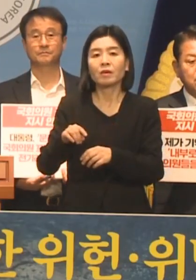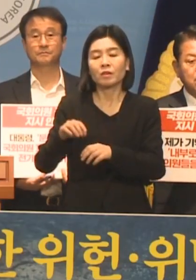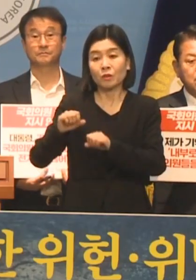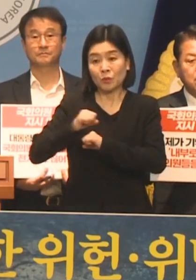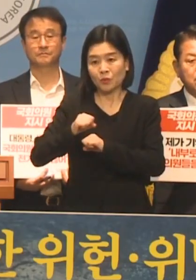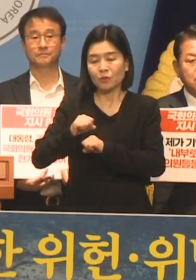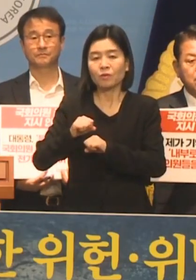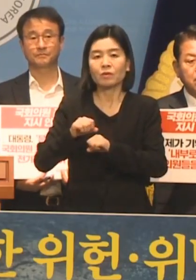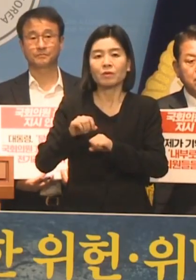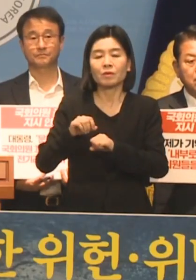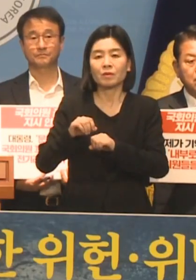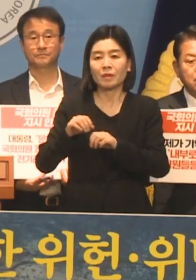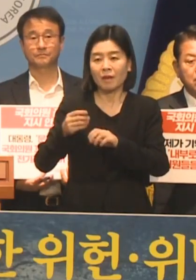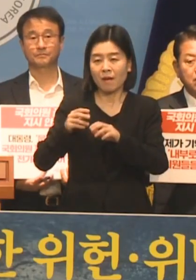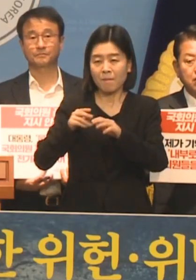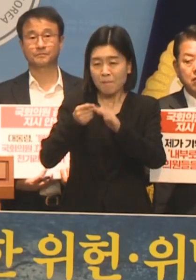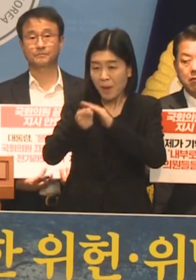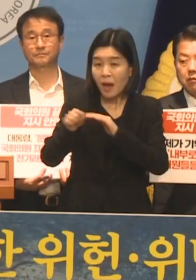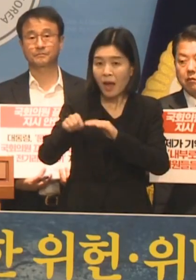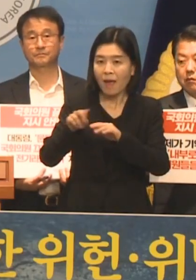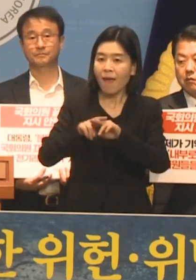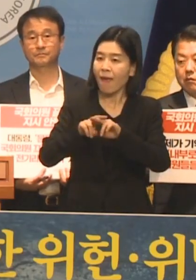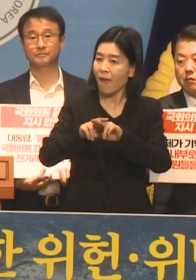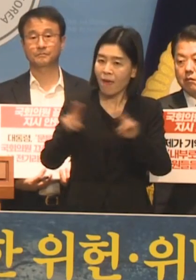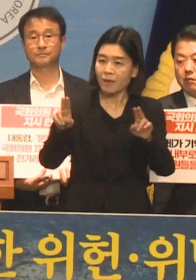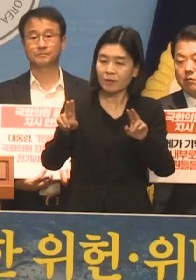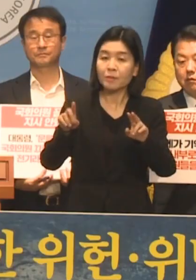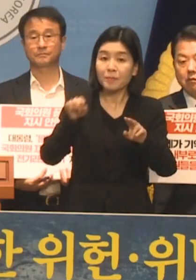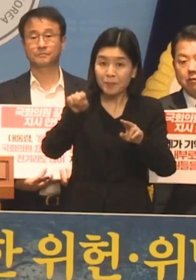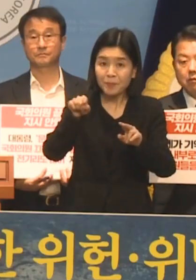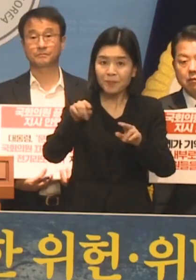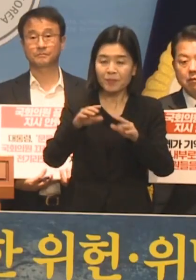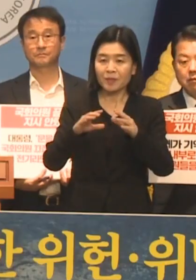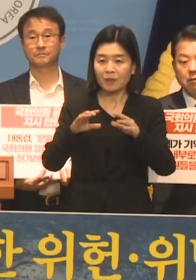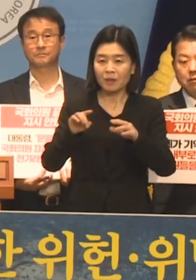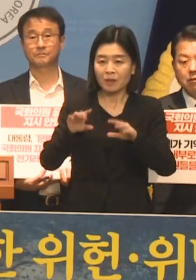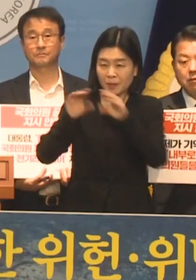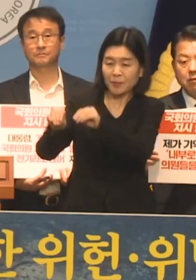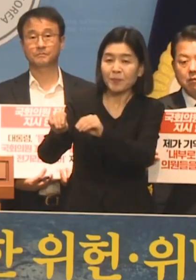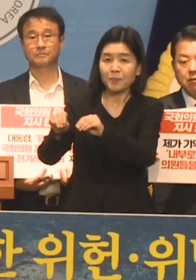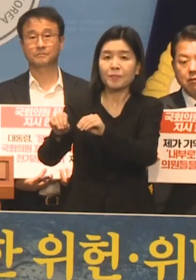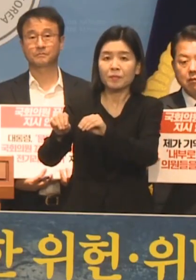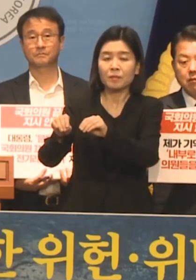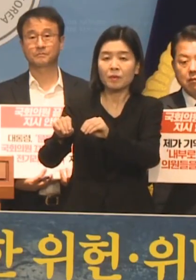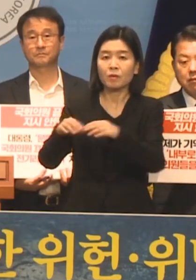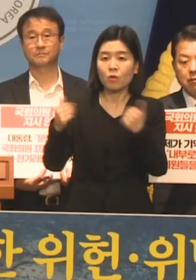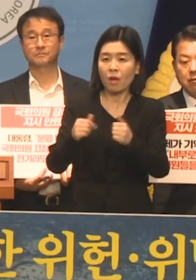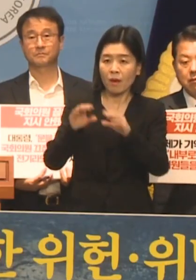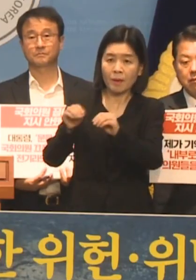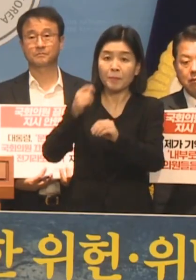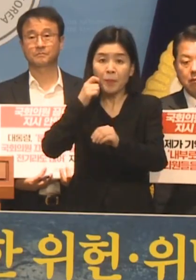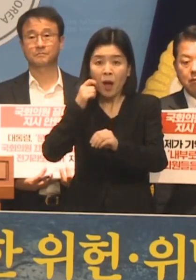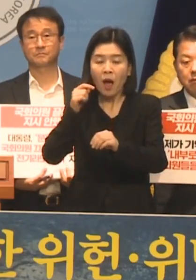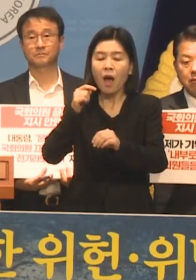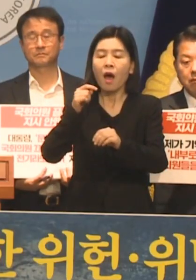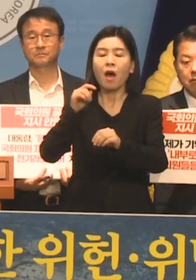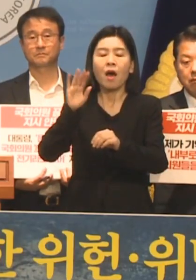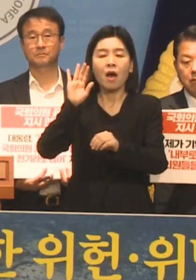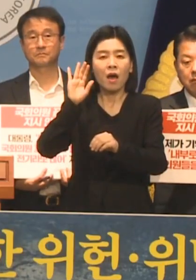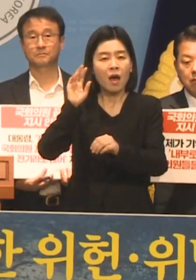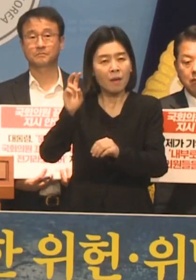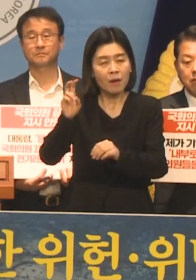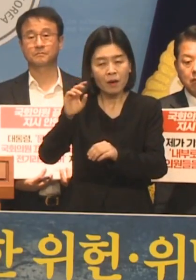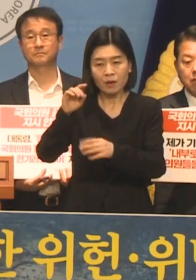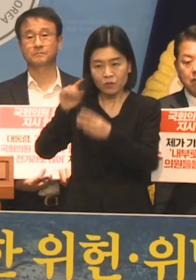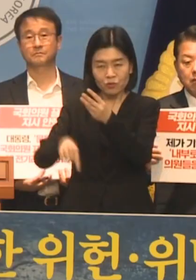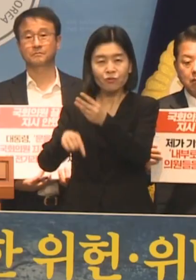해제 의결로 막아내지 못했었더라면 윤석열이 지칭하는 반국가